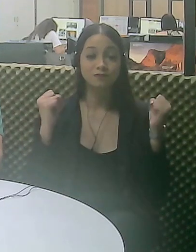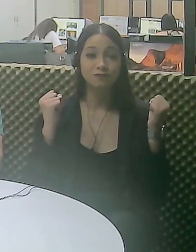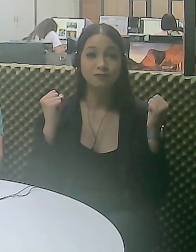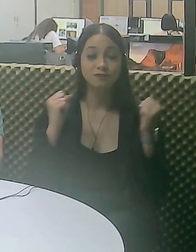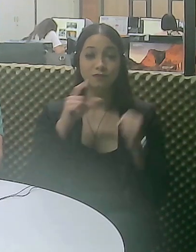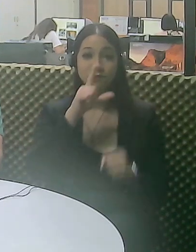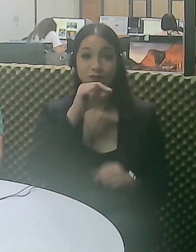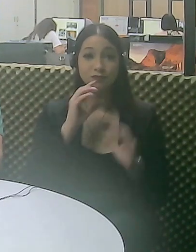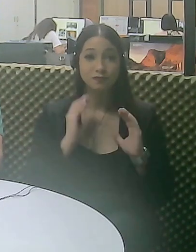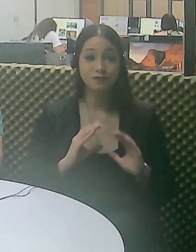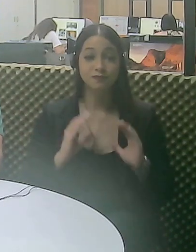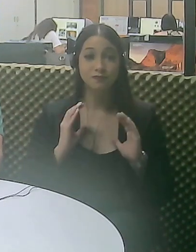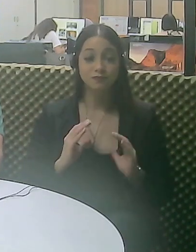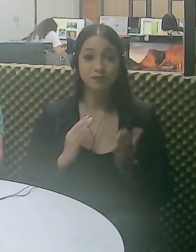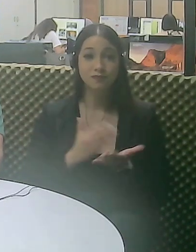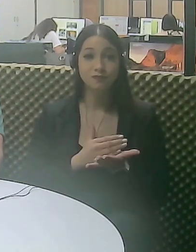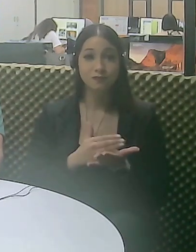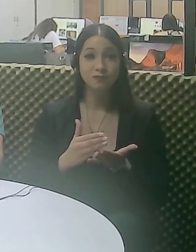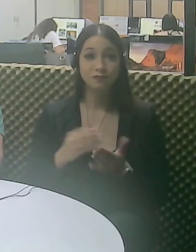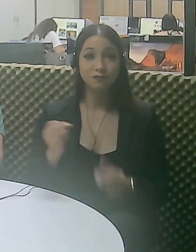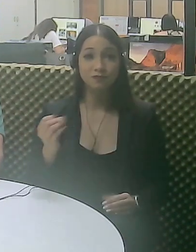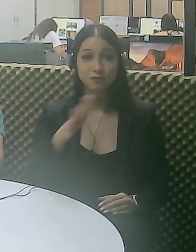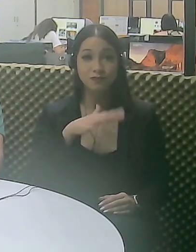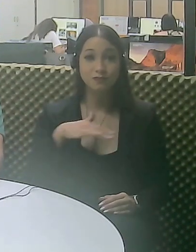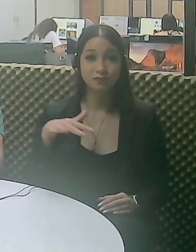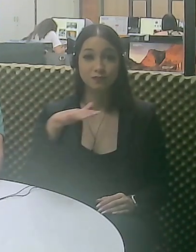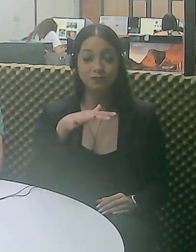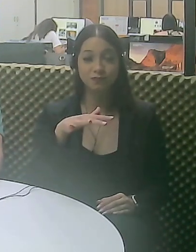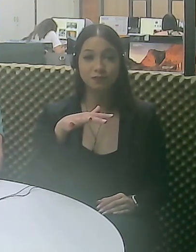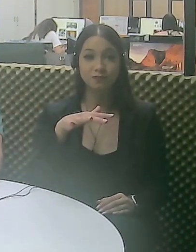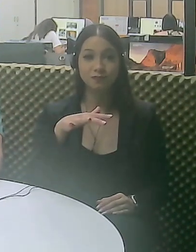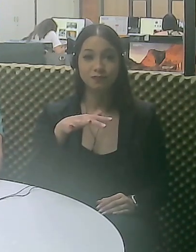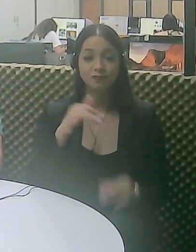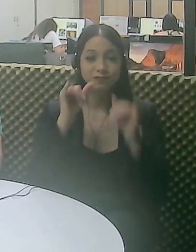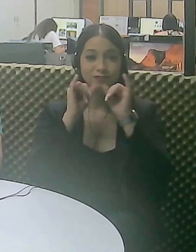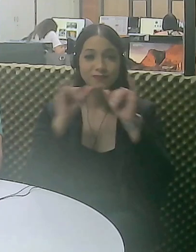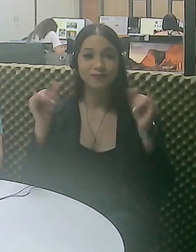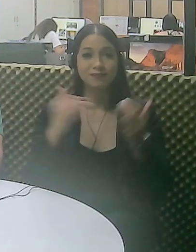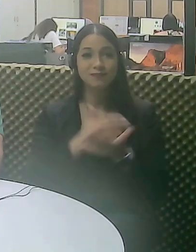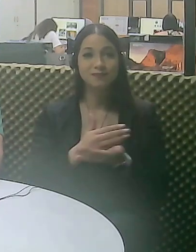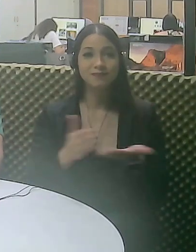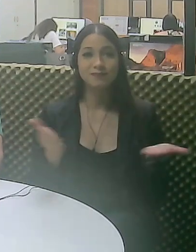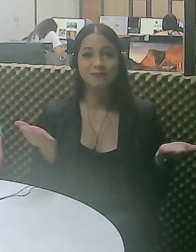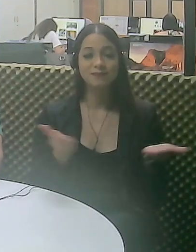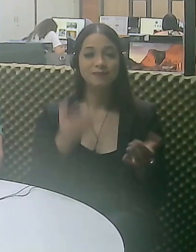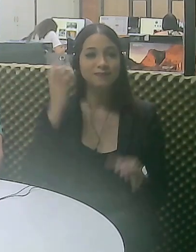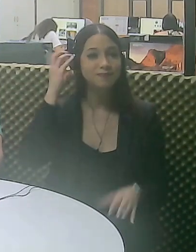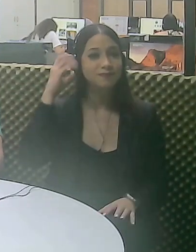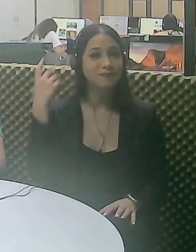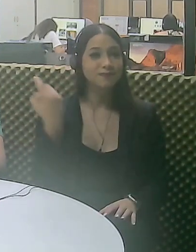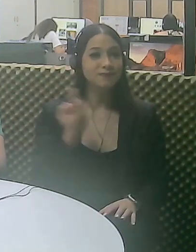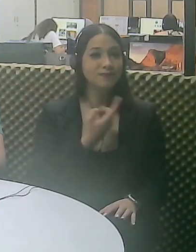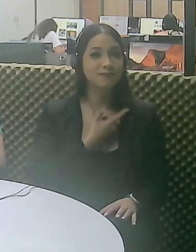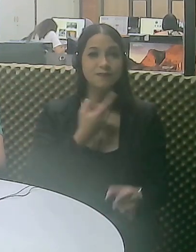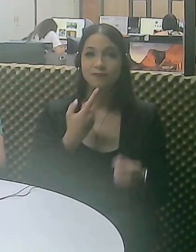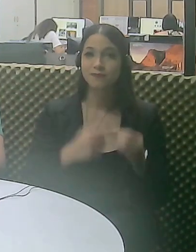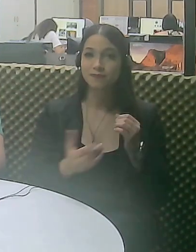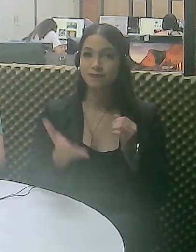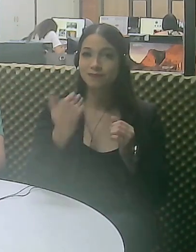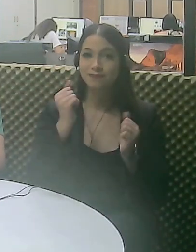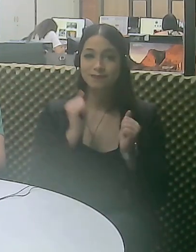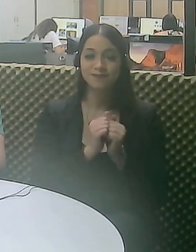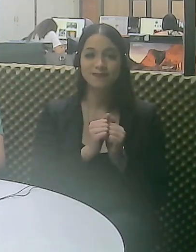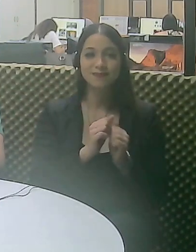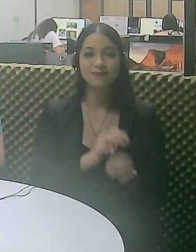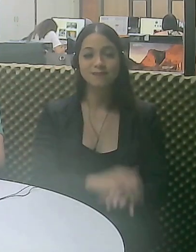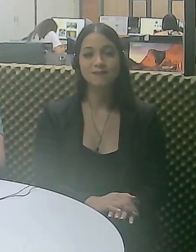Sabiá passam a ser oferecidas na nova Arena Parque. Essas e outras notícias a partir de agora na Rádio Nossa Cidade.